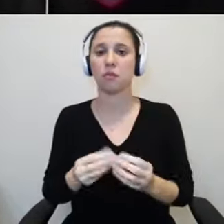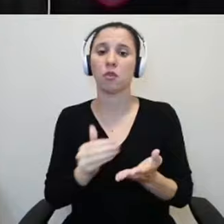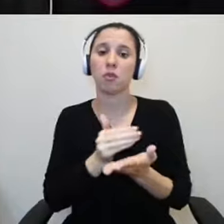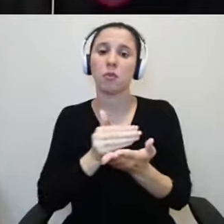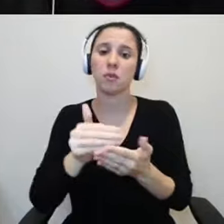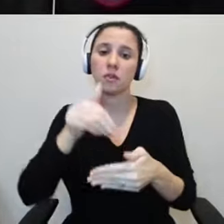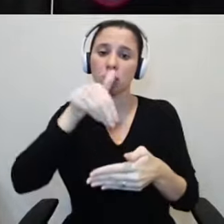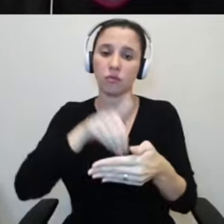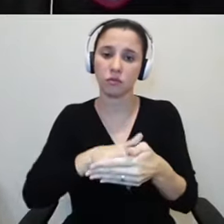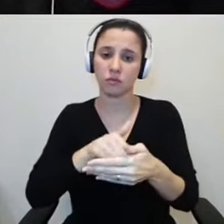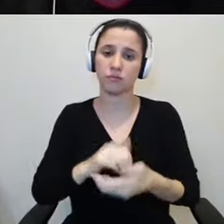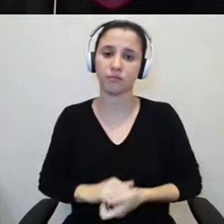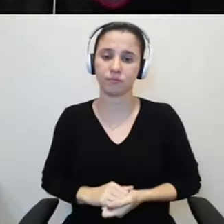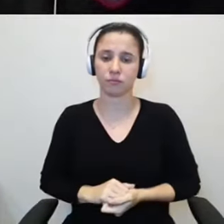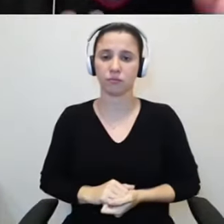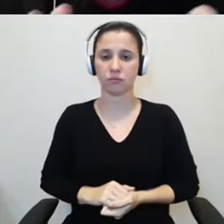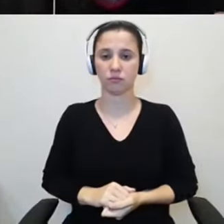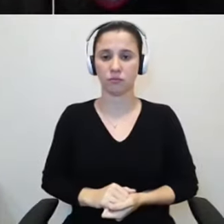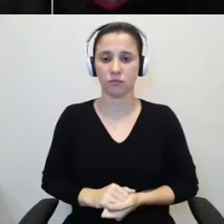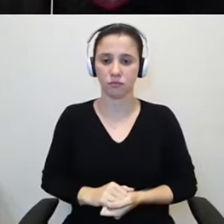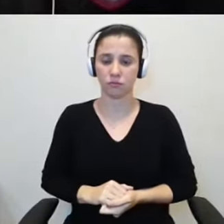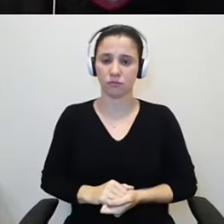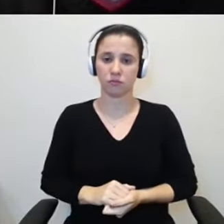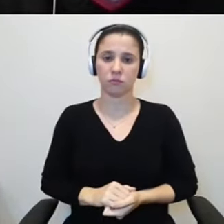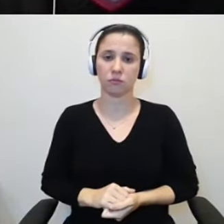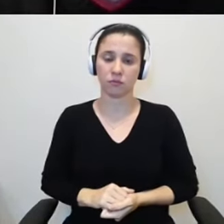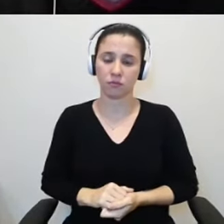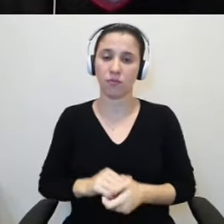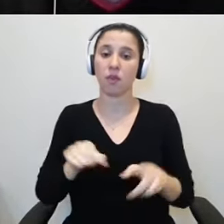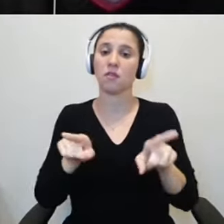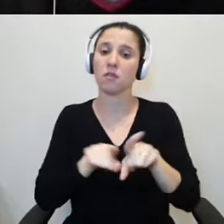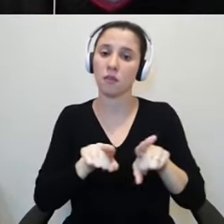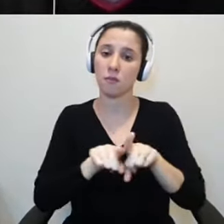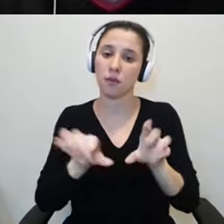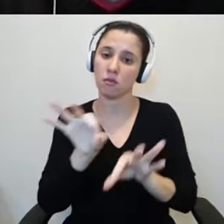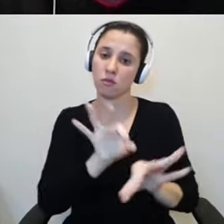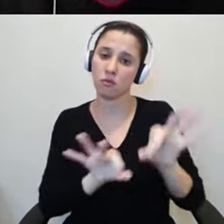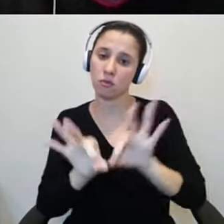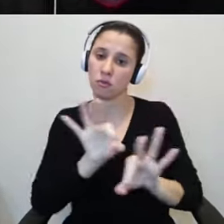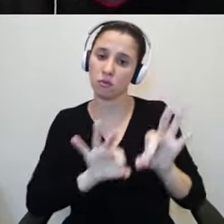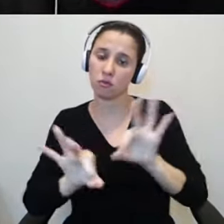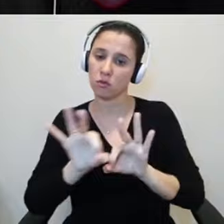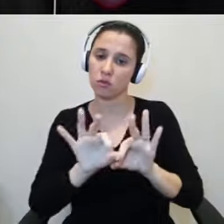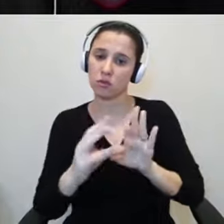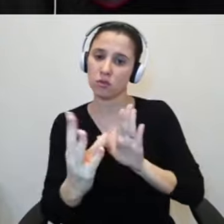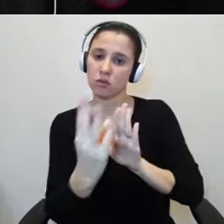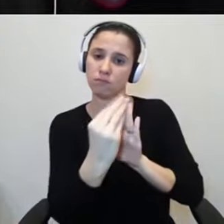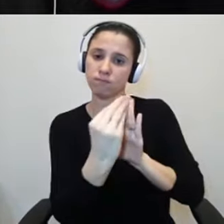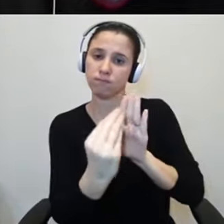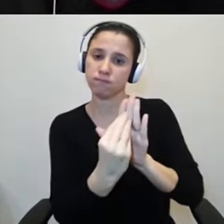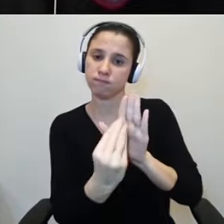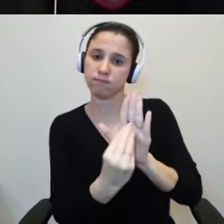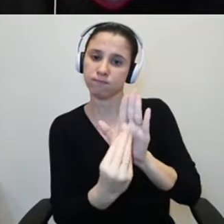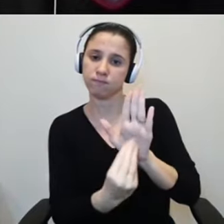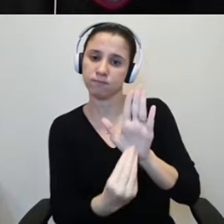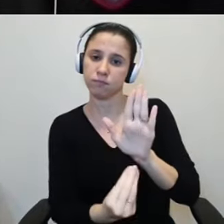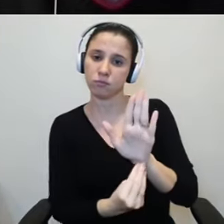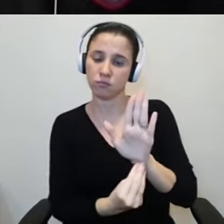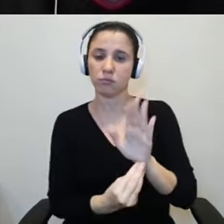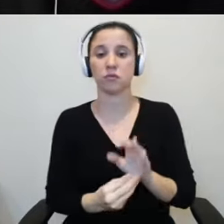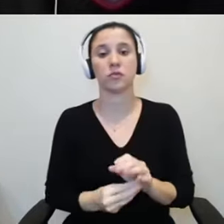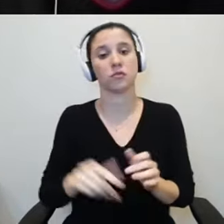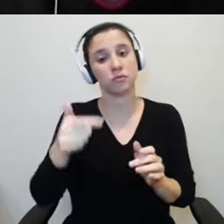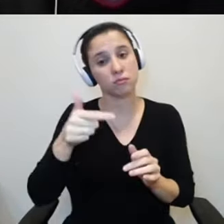disso, nós vamos reorganizar os conteúdos, igual nós tínhamos comentado, porque realmente o impacto, né,